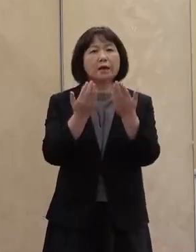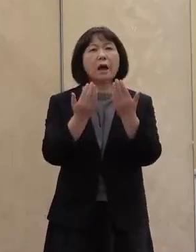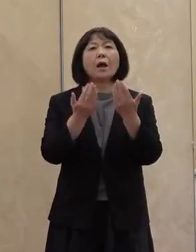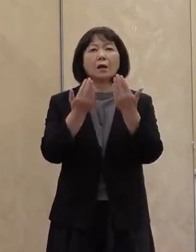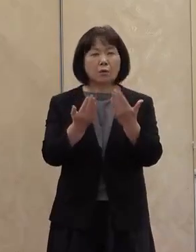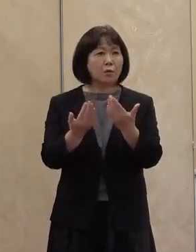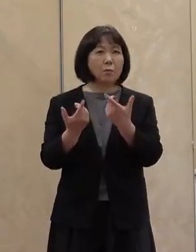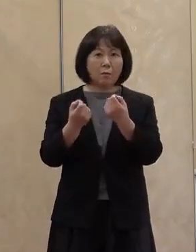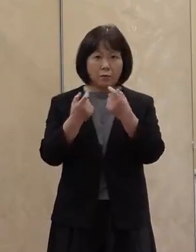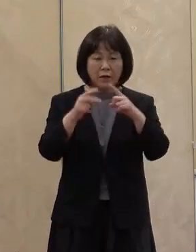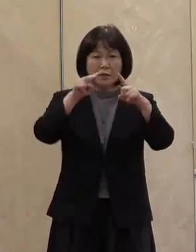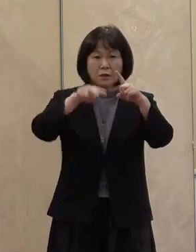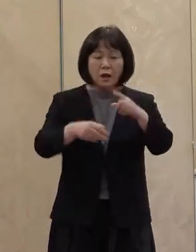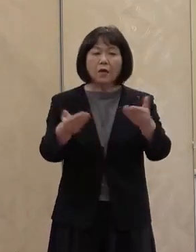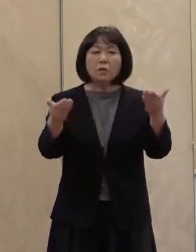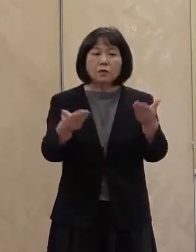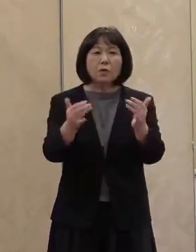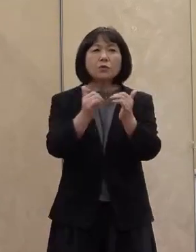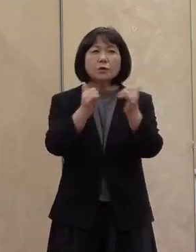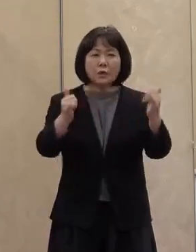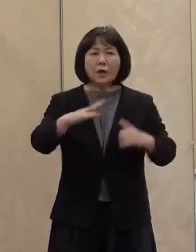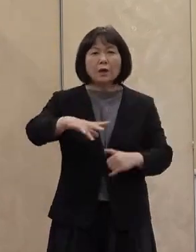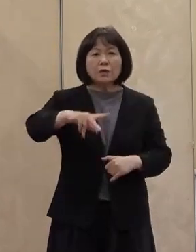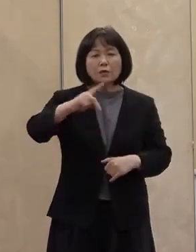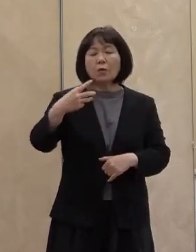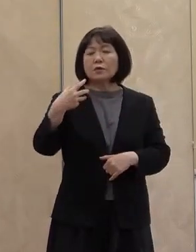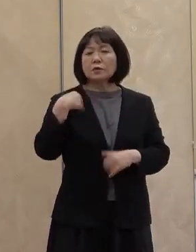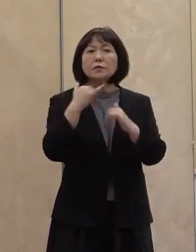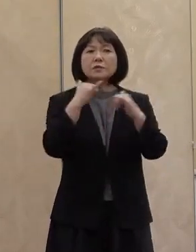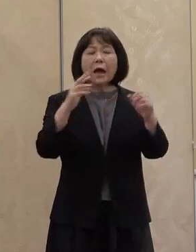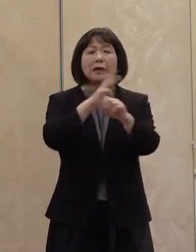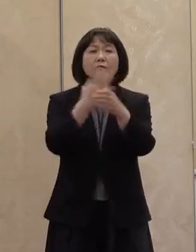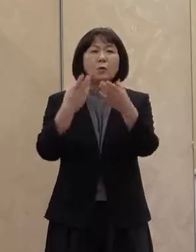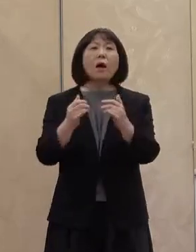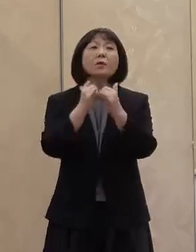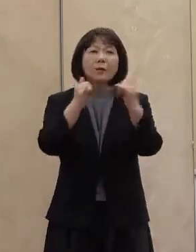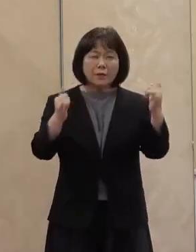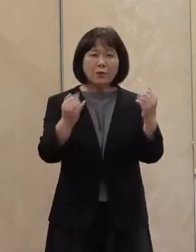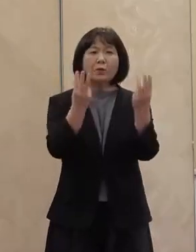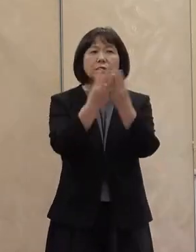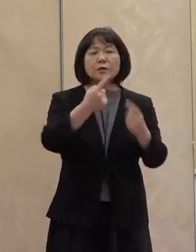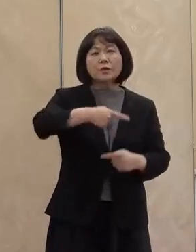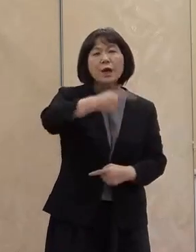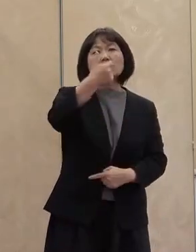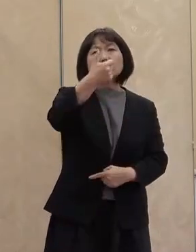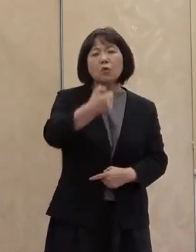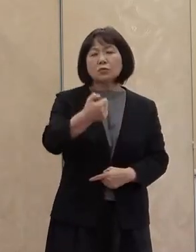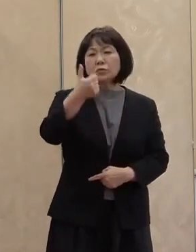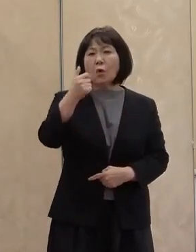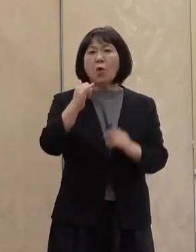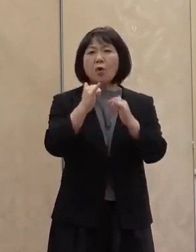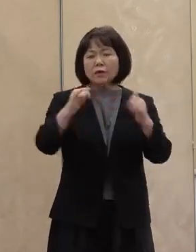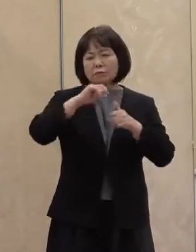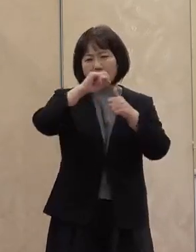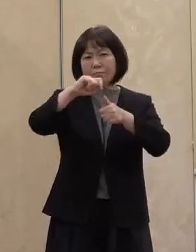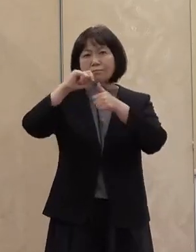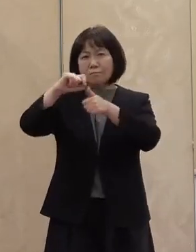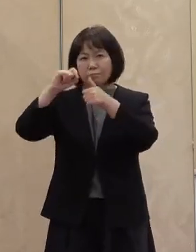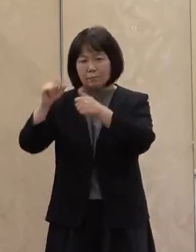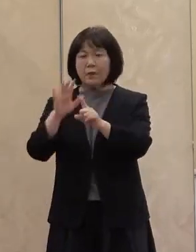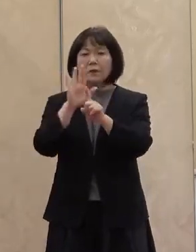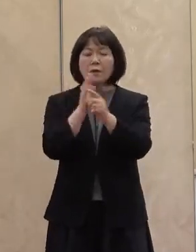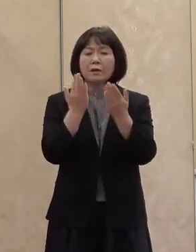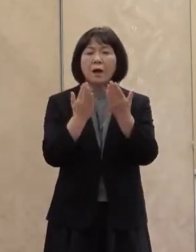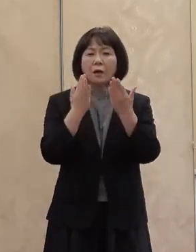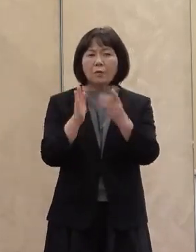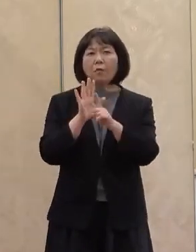介護職の承認者研修修了程度の人材を配置、155名増強して支援学校の支援をしてまいります